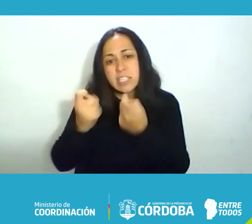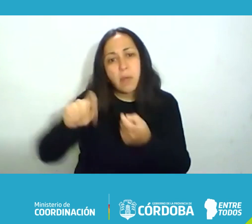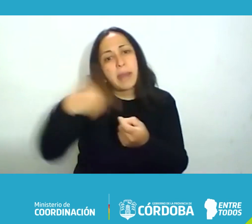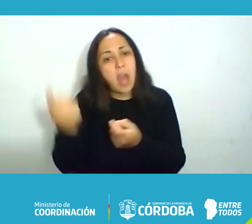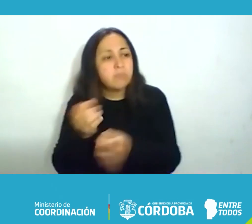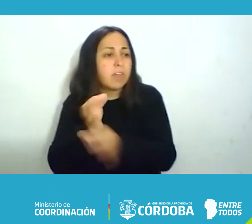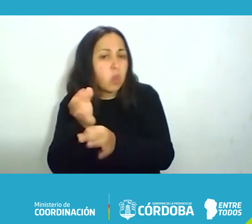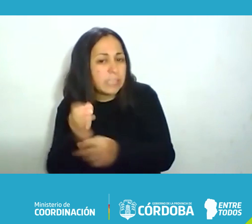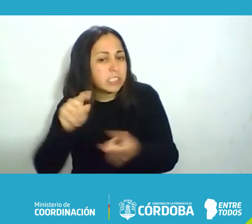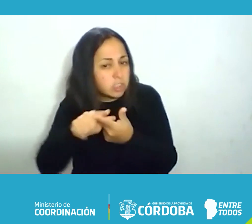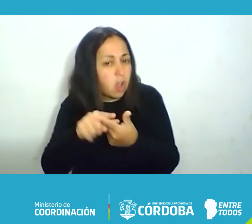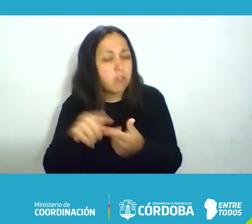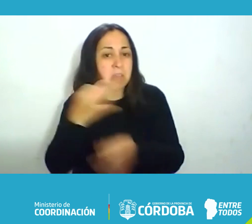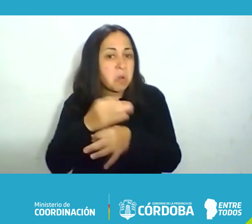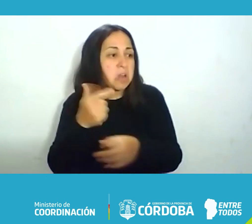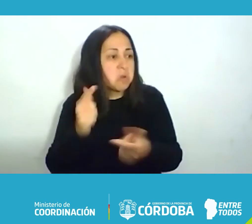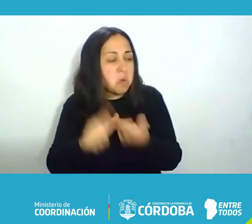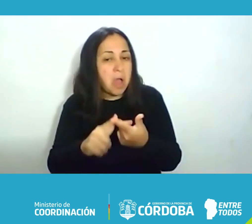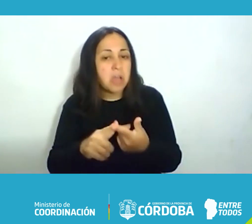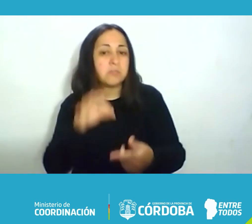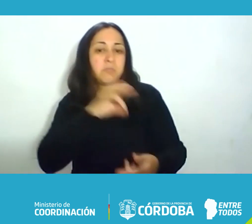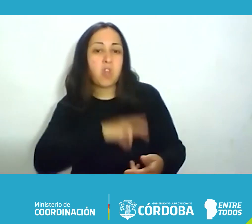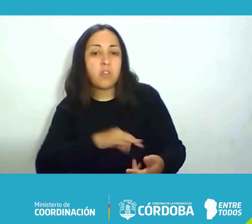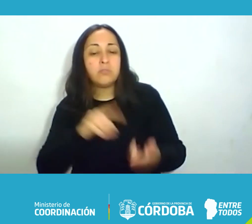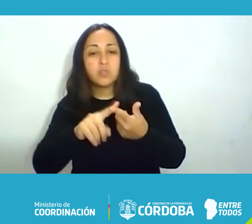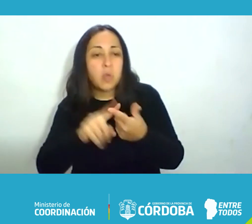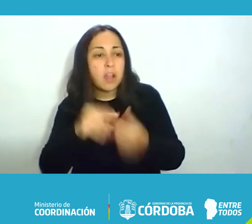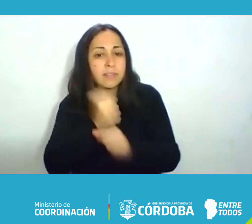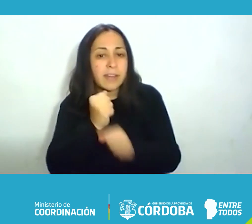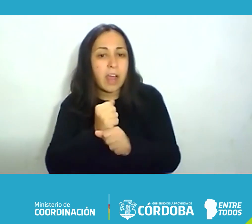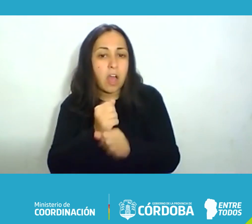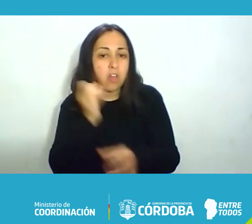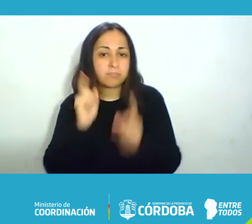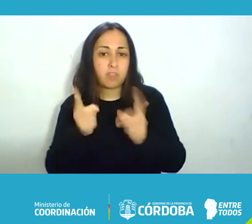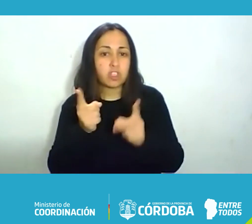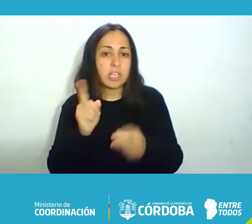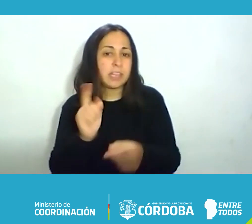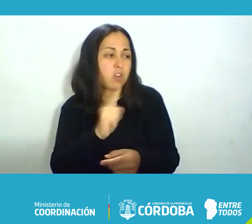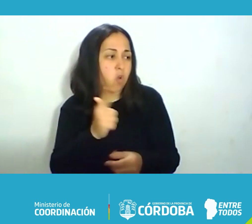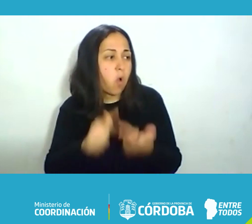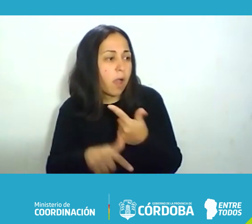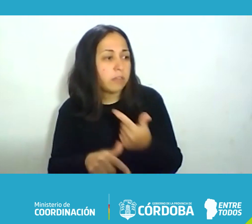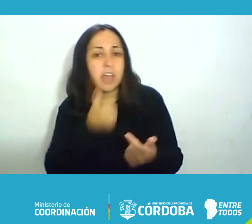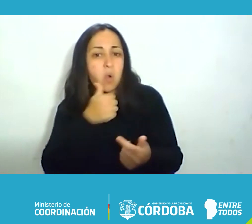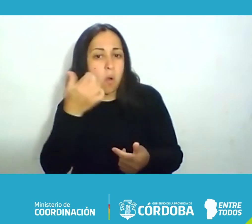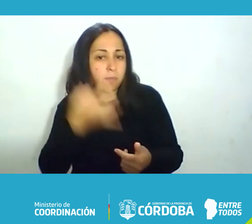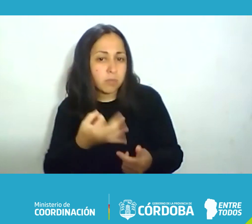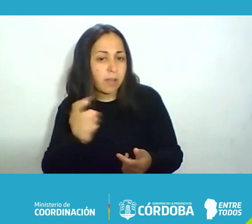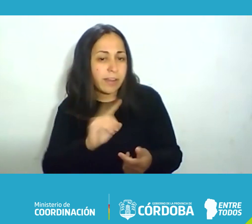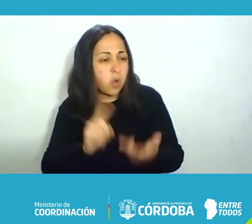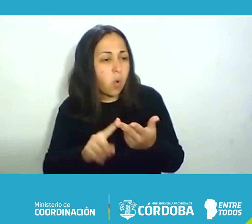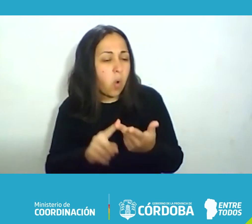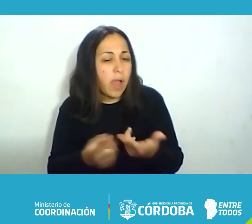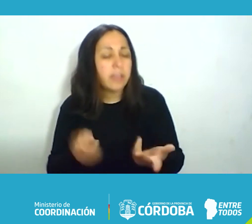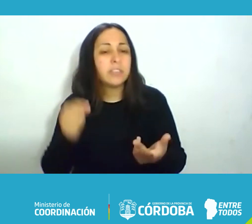podría utilizar para la educación, por no haber escuelas, cargos y horas docentes sin cubrir en muchos sectores, como asimismo agua potable. El EIA no es acumulativo,